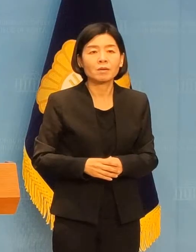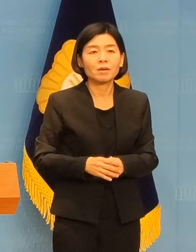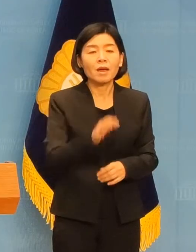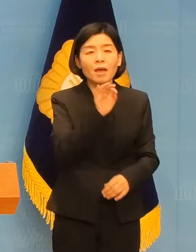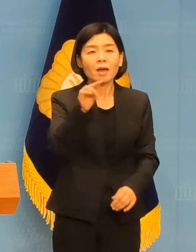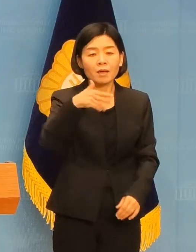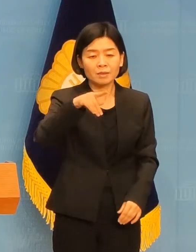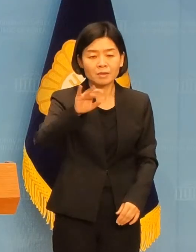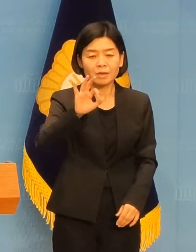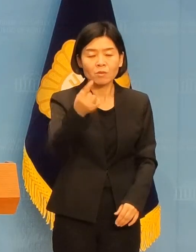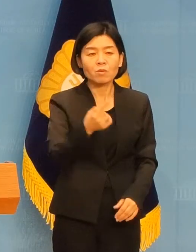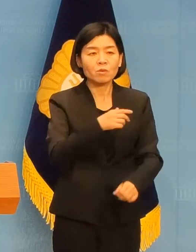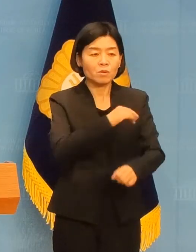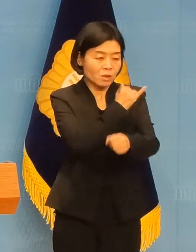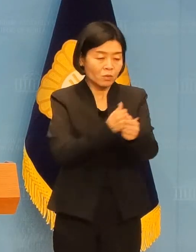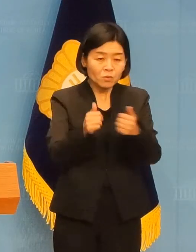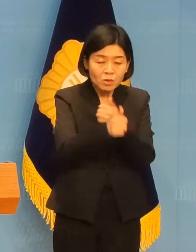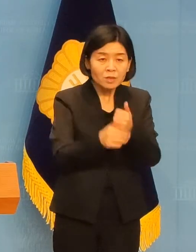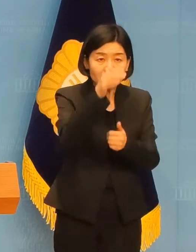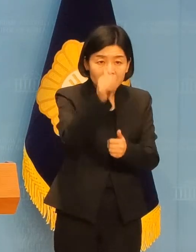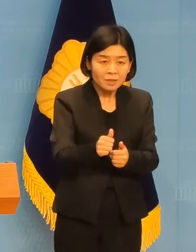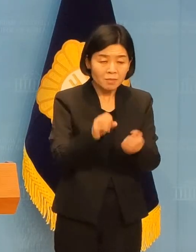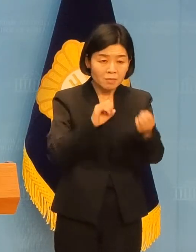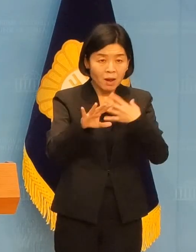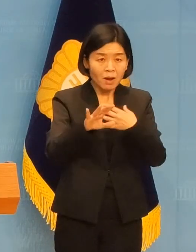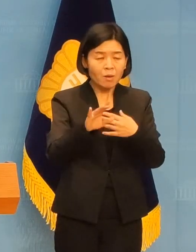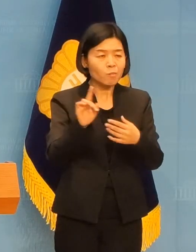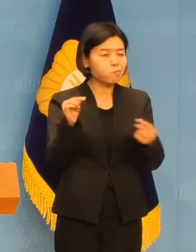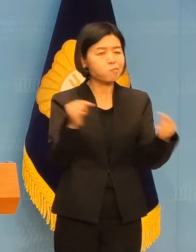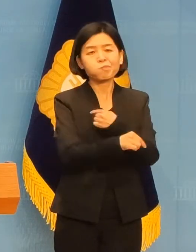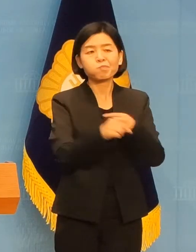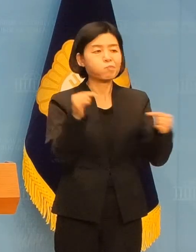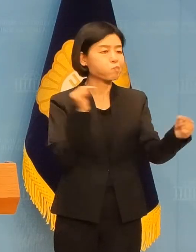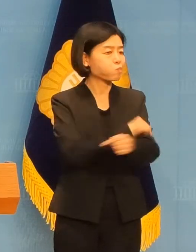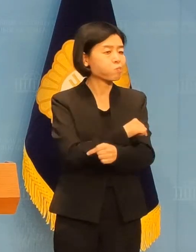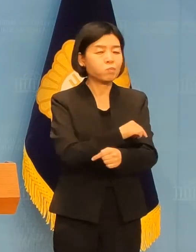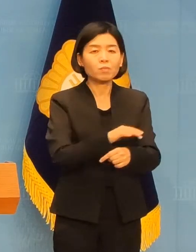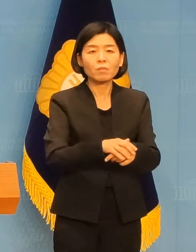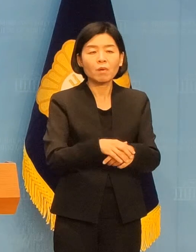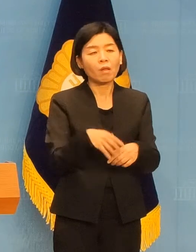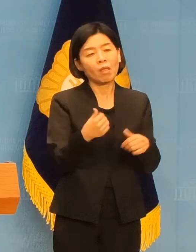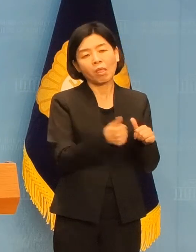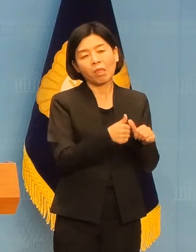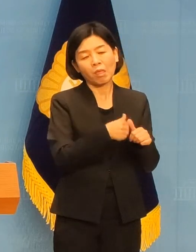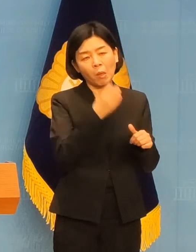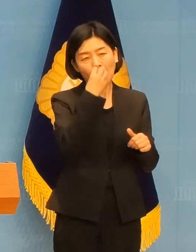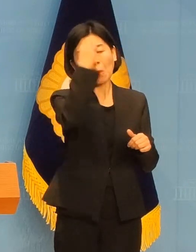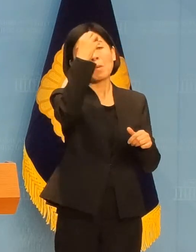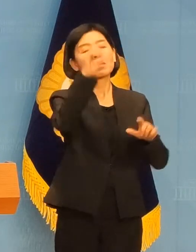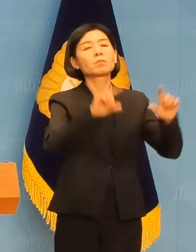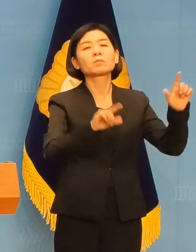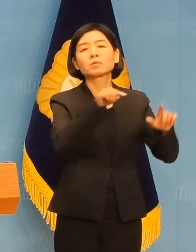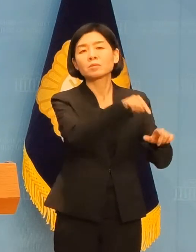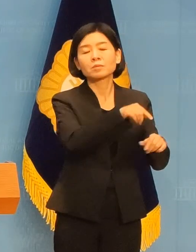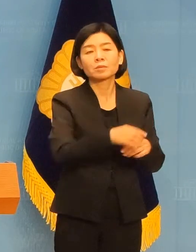안창호 인권위원장은 동문서답을 반복했고 훈계하듯 오만한 태도를